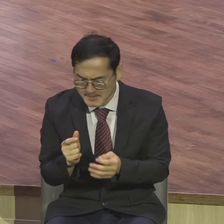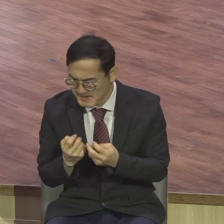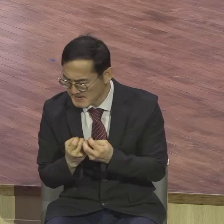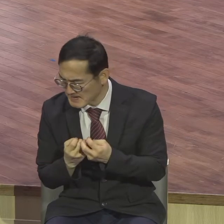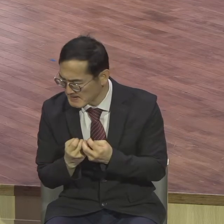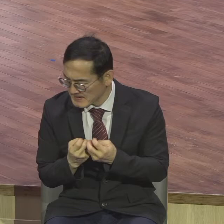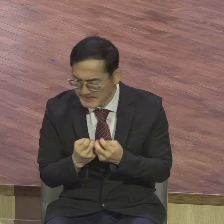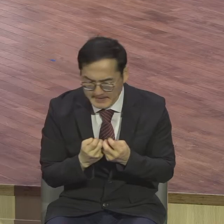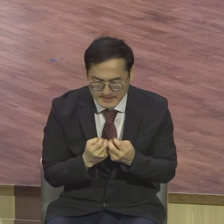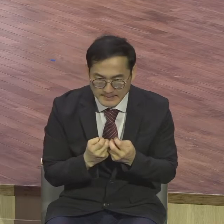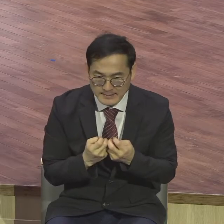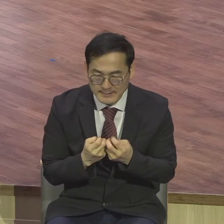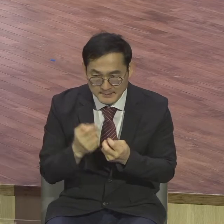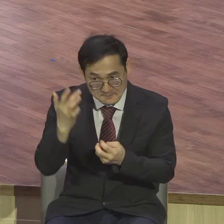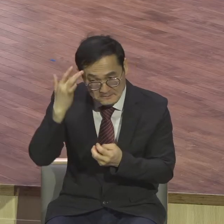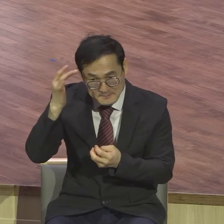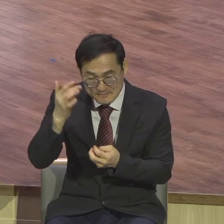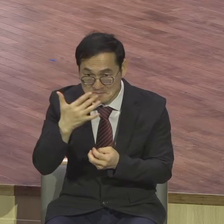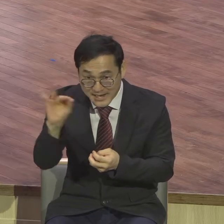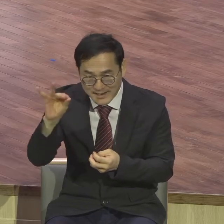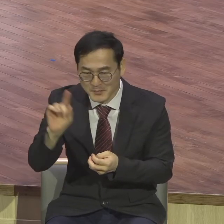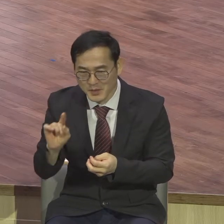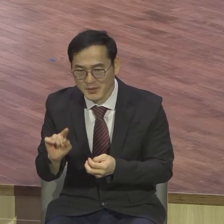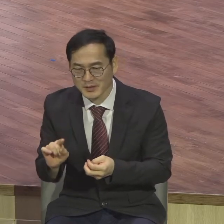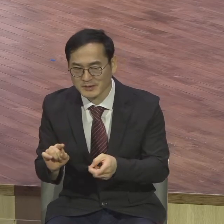가운데 가라지를 뿌려가지고 뭐요 변질시켜버려.